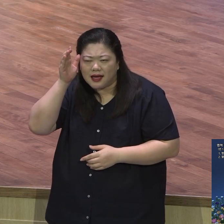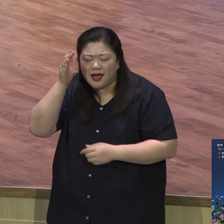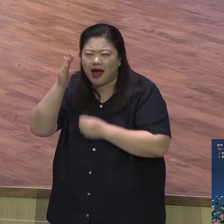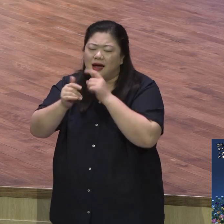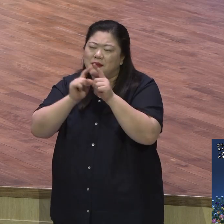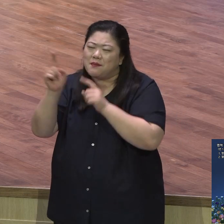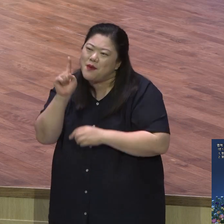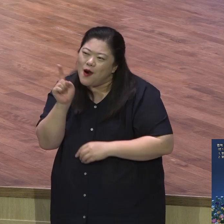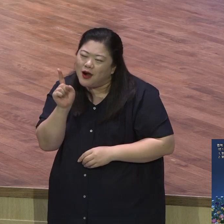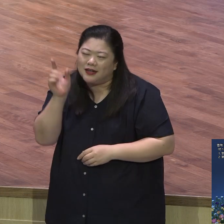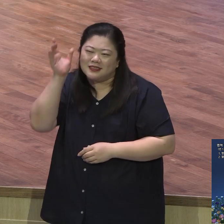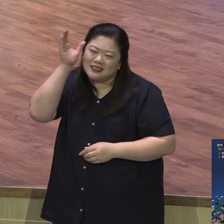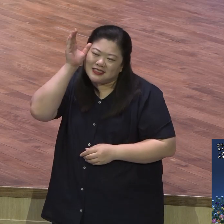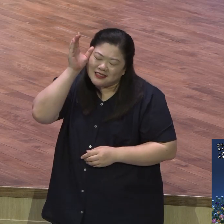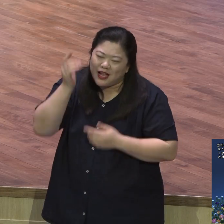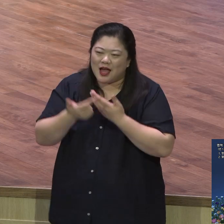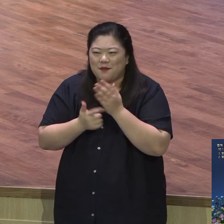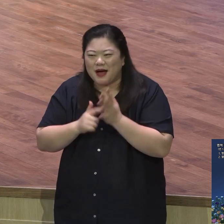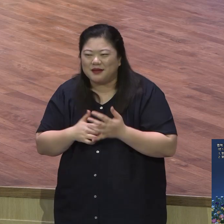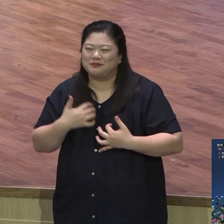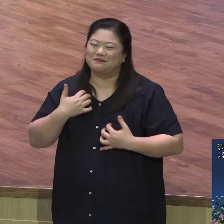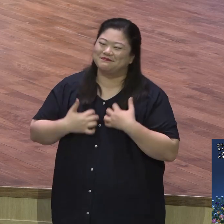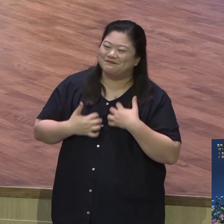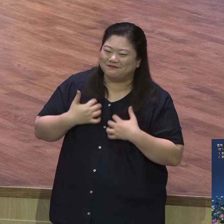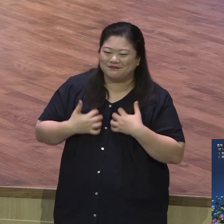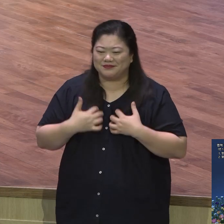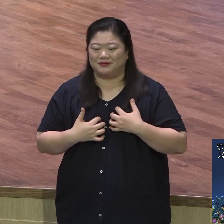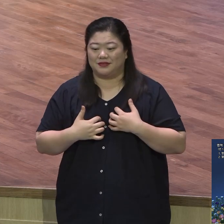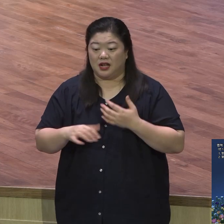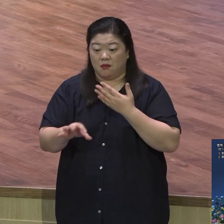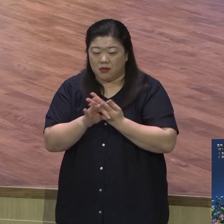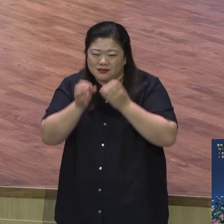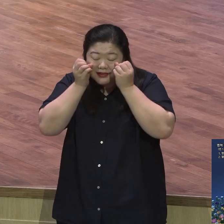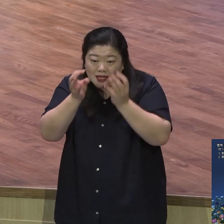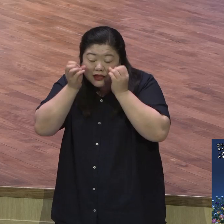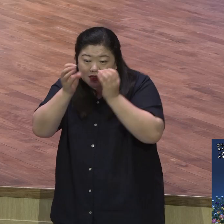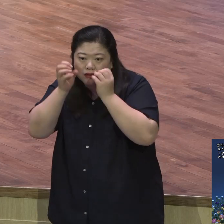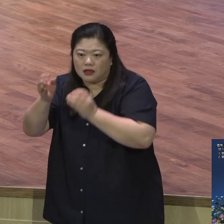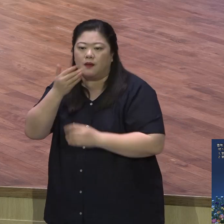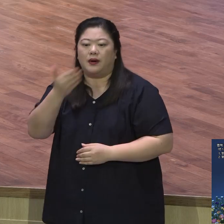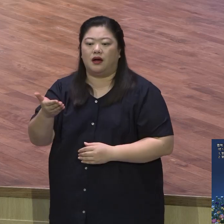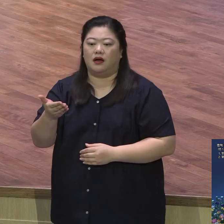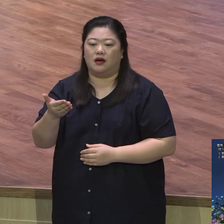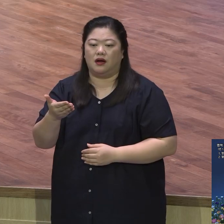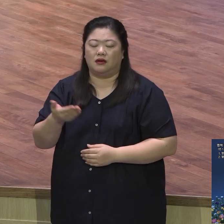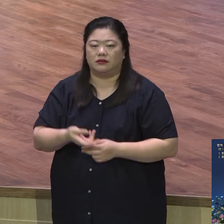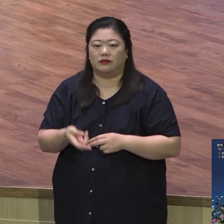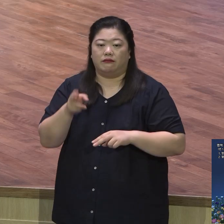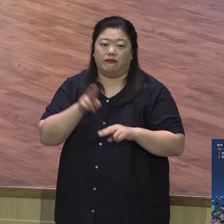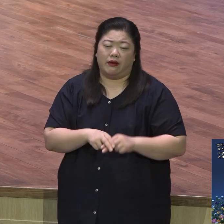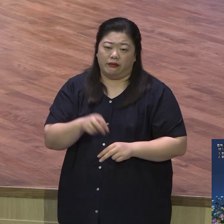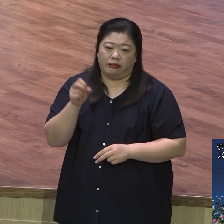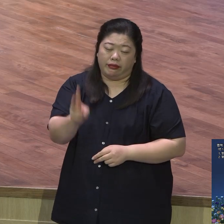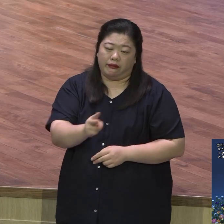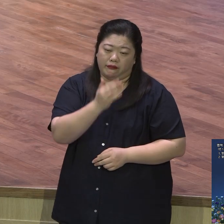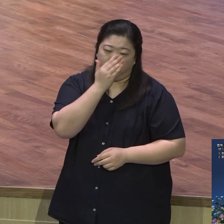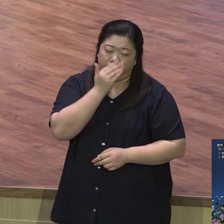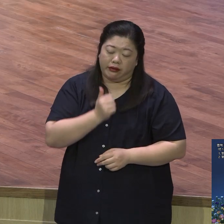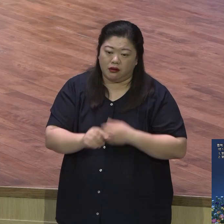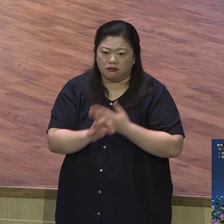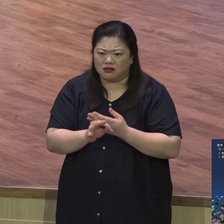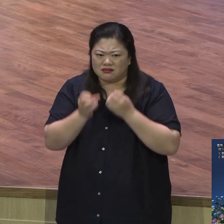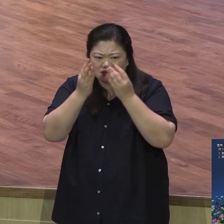기쁨으로 말씀을 받고 여러분이 삶 속에 기쁨으로 적용하는 이런 사람이 새털 인생이 되는